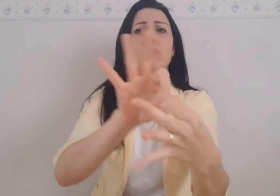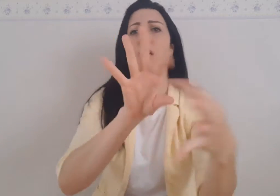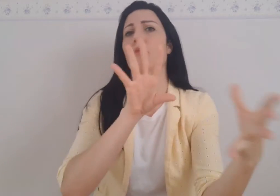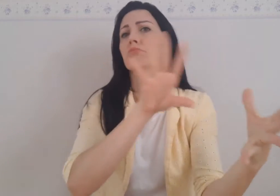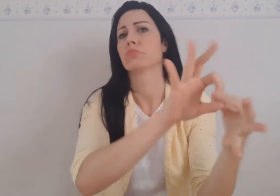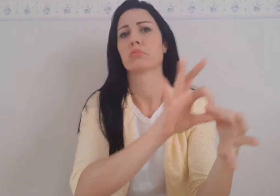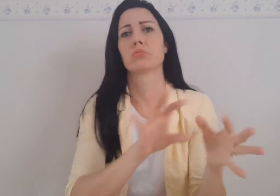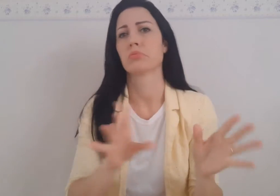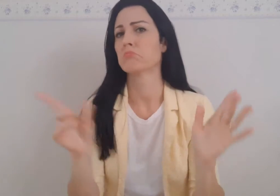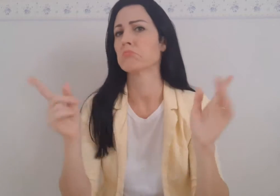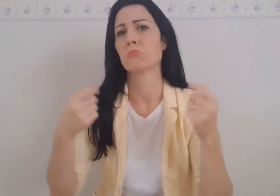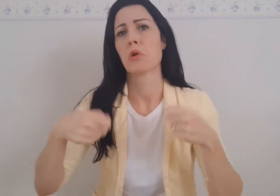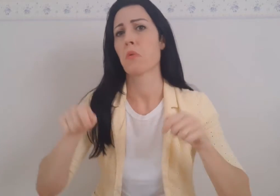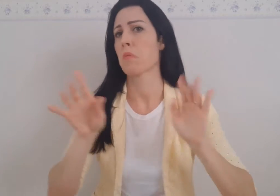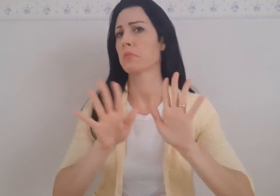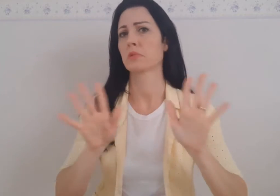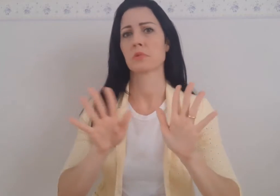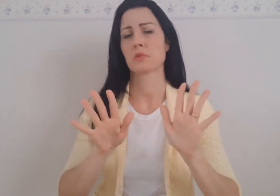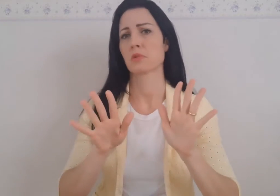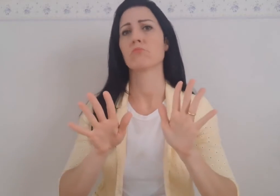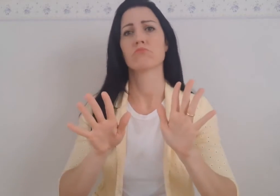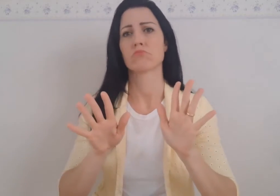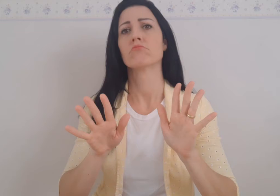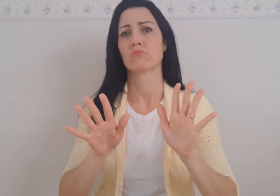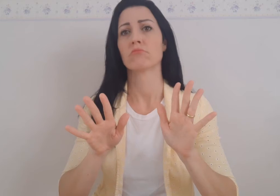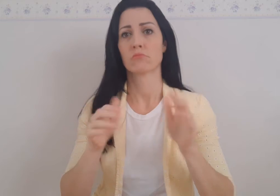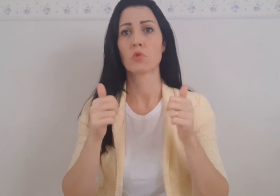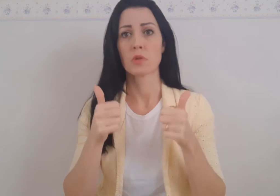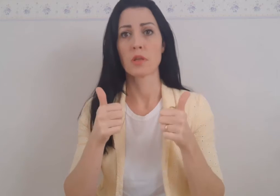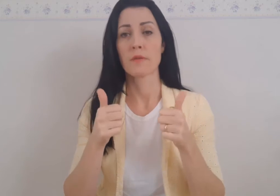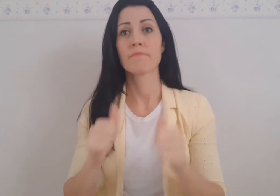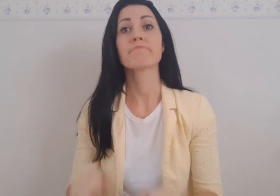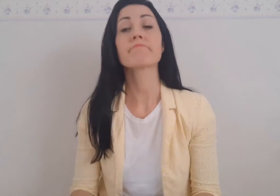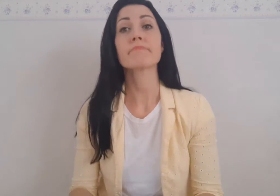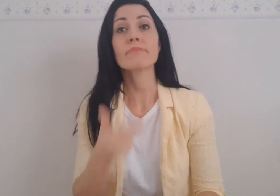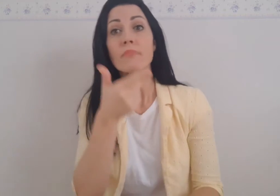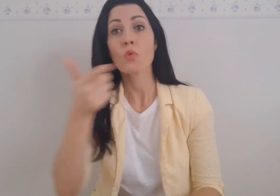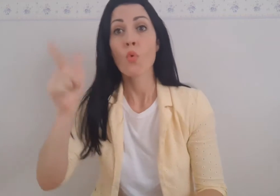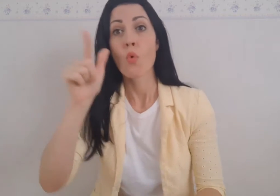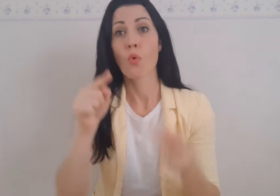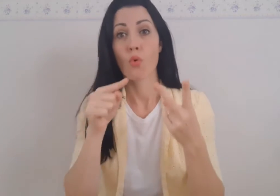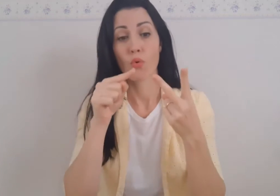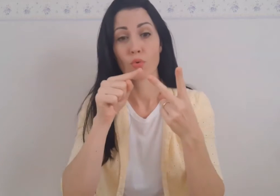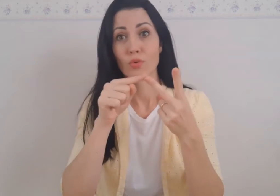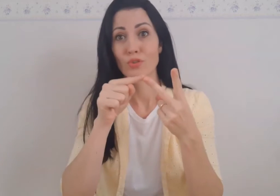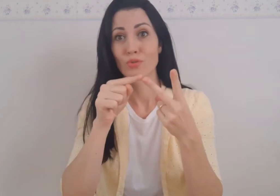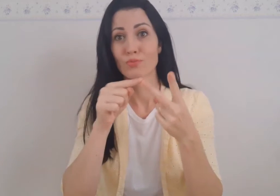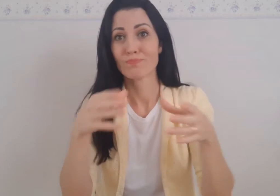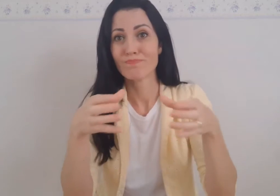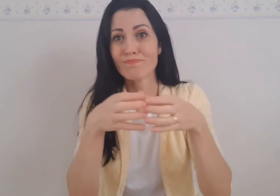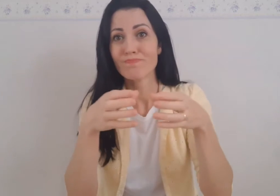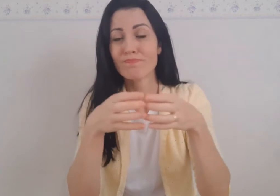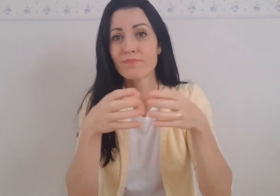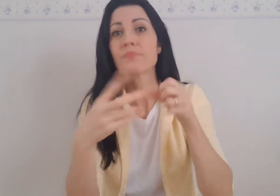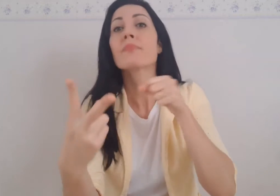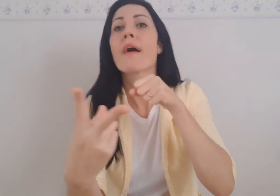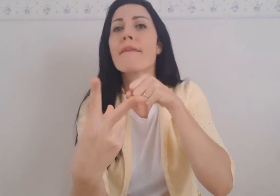têm concordância, não precisam, ok? O segundo grupo